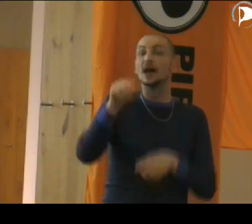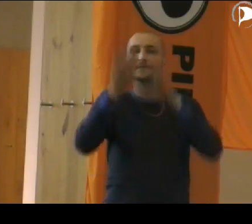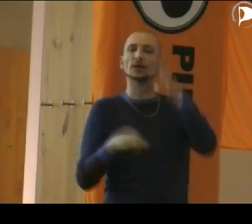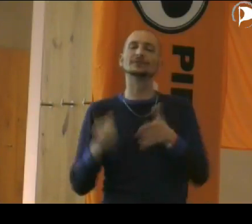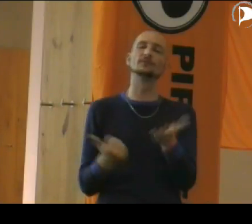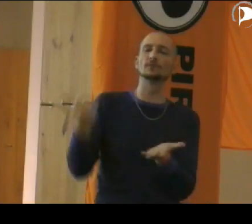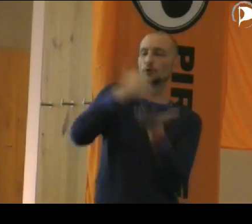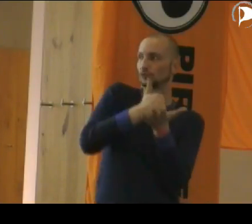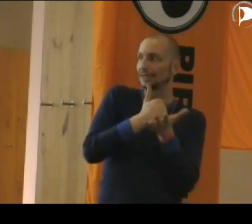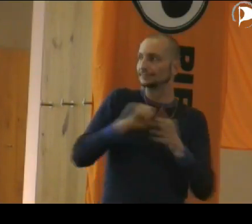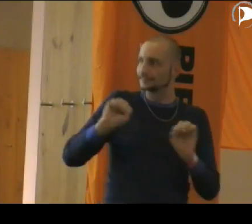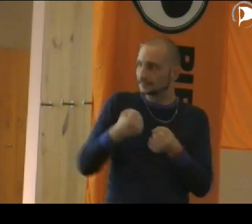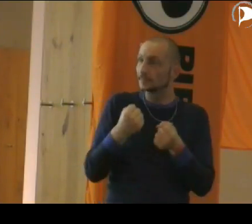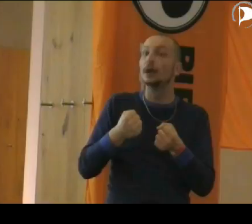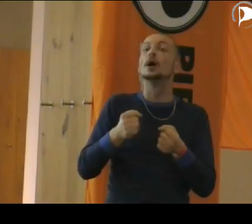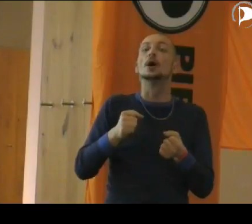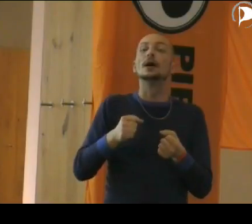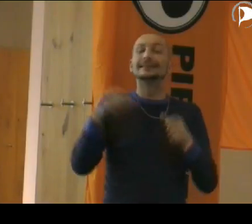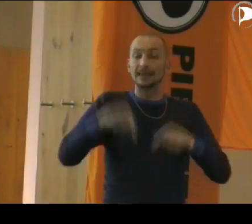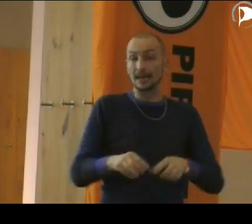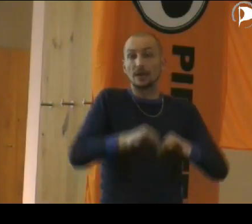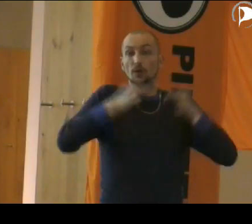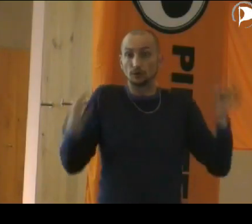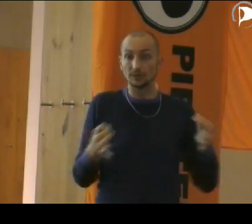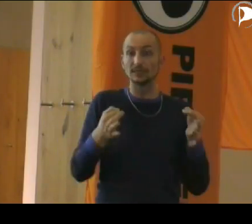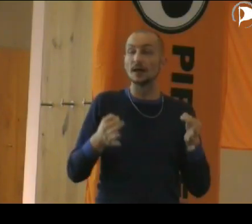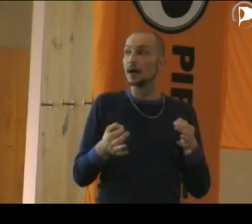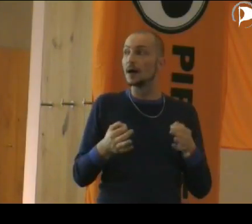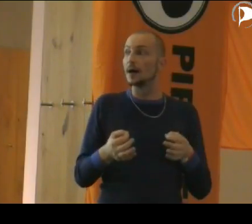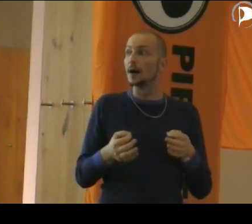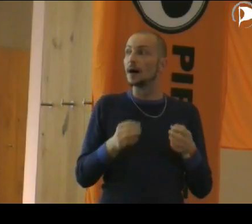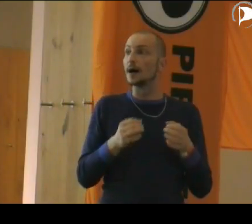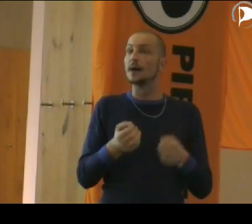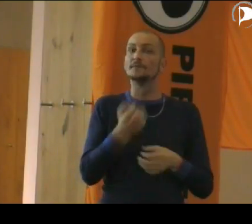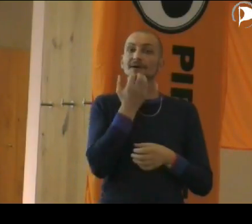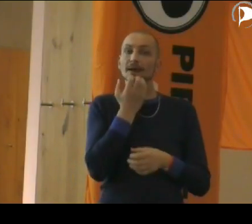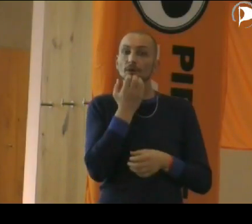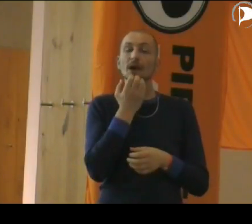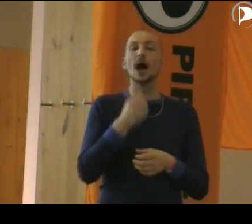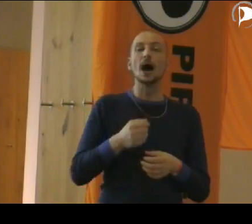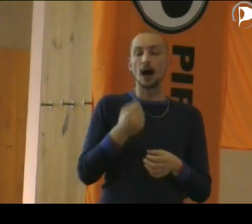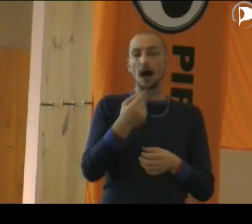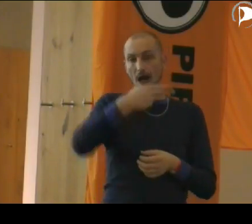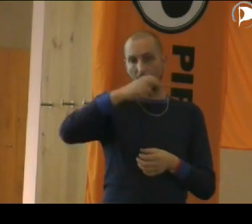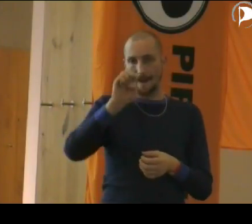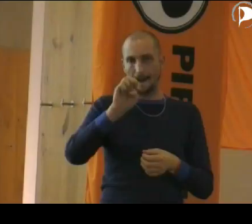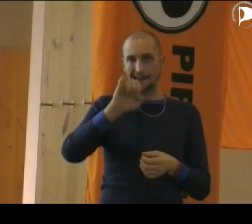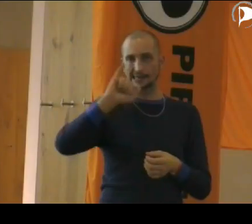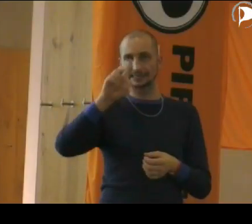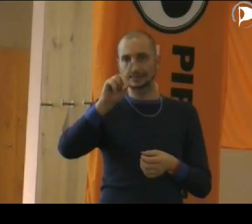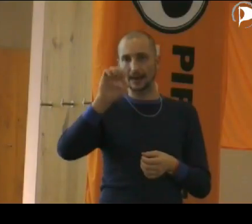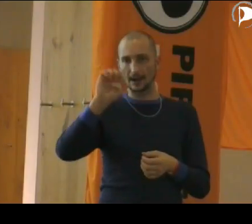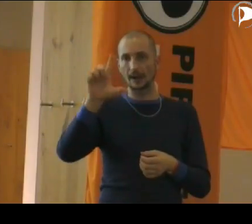aber die gründungsversammlung des kreis erfolgreich behandelt werden doch waren vorbereitet